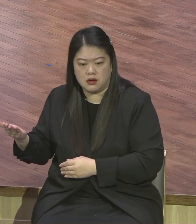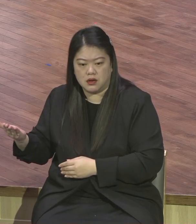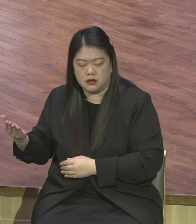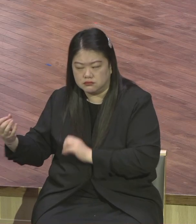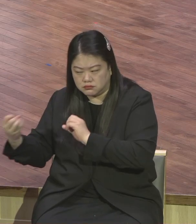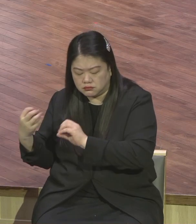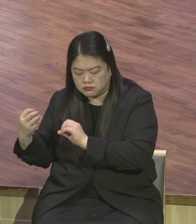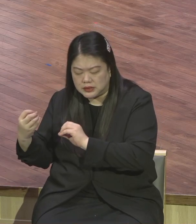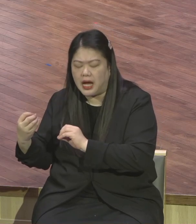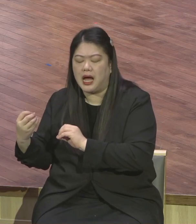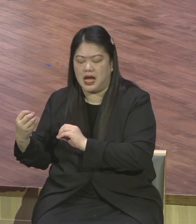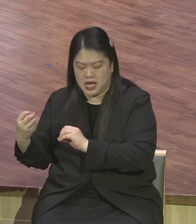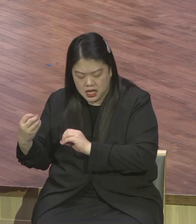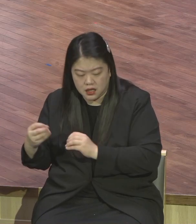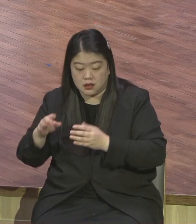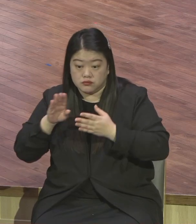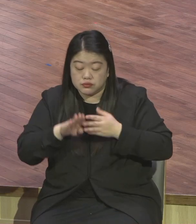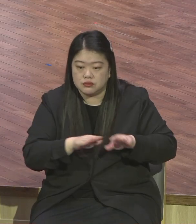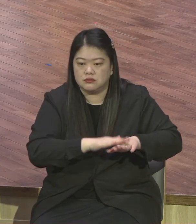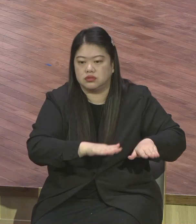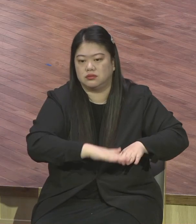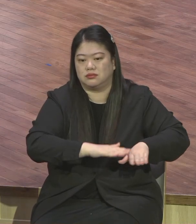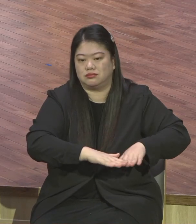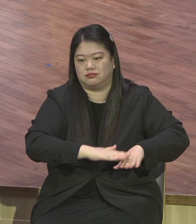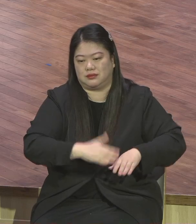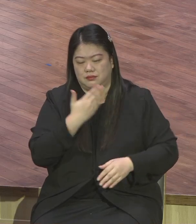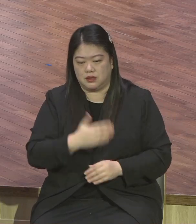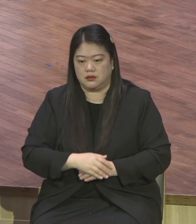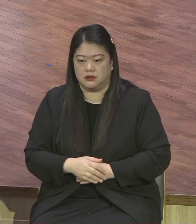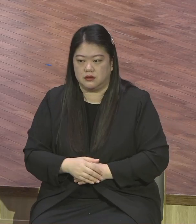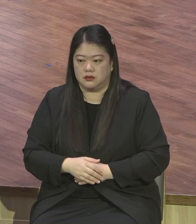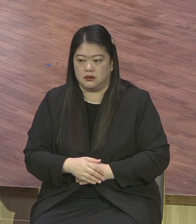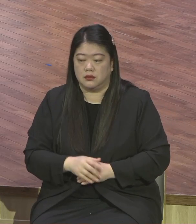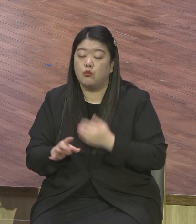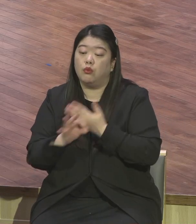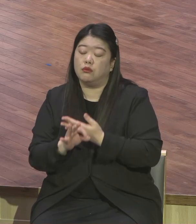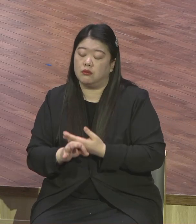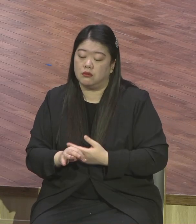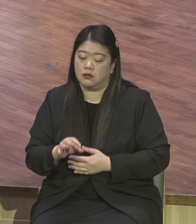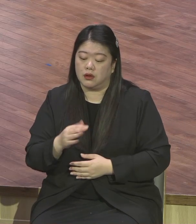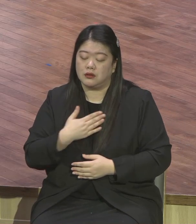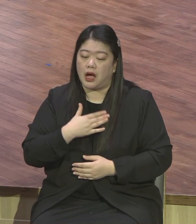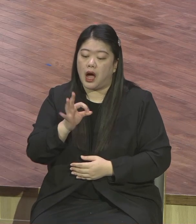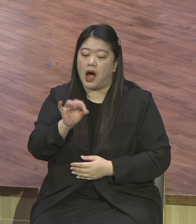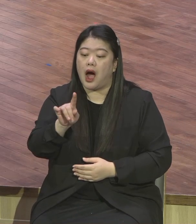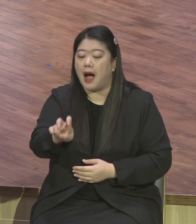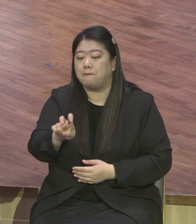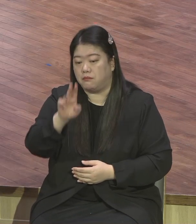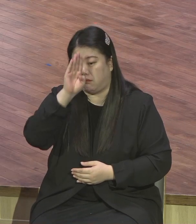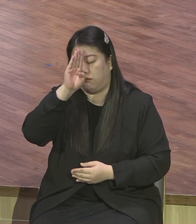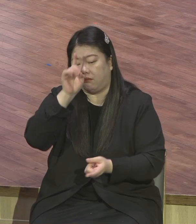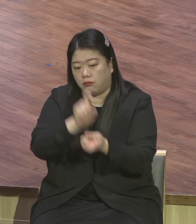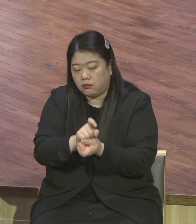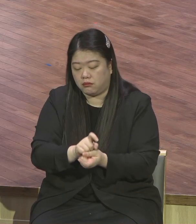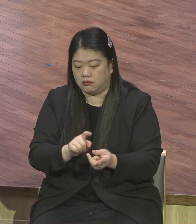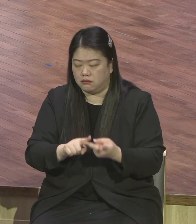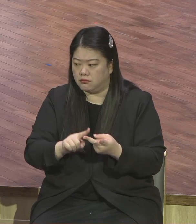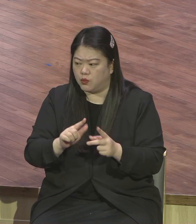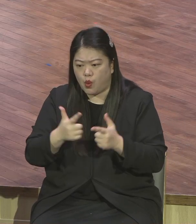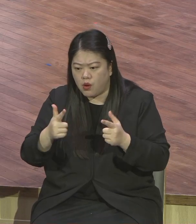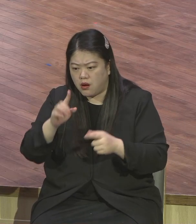그러잖아요. 암이 걸렸다. 병이 걸렸다. 실패를 했다. 어려움이 왔다.